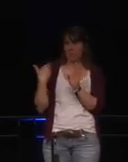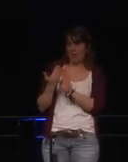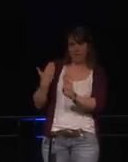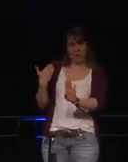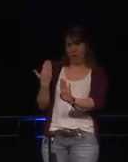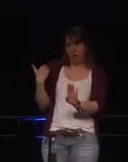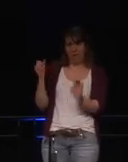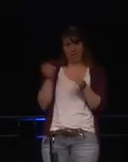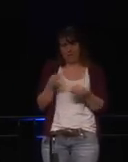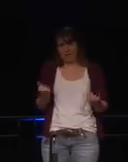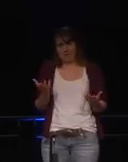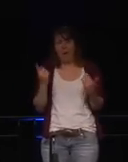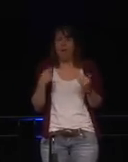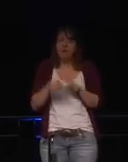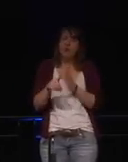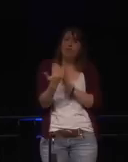requerir